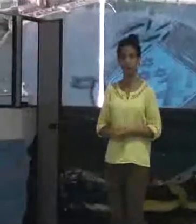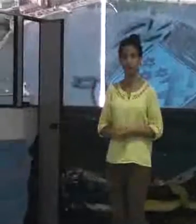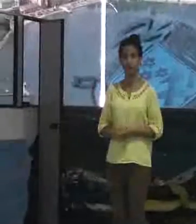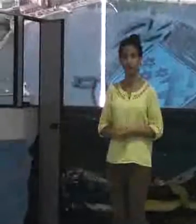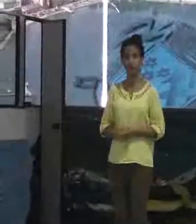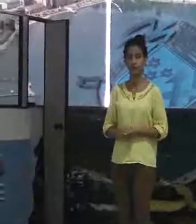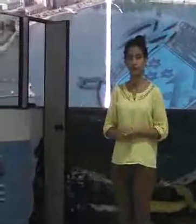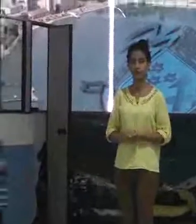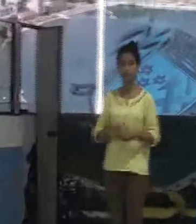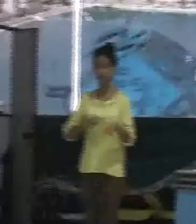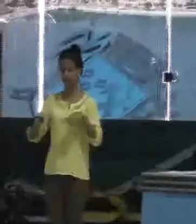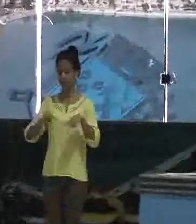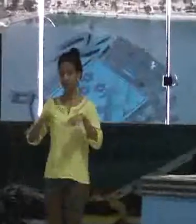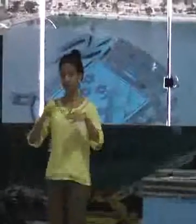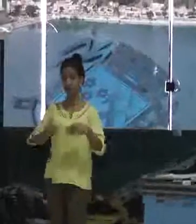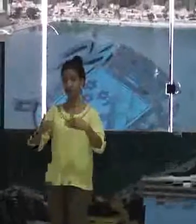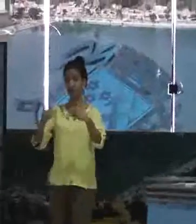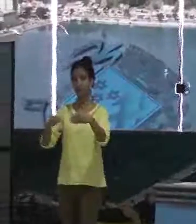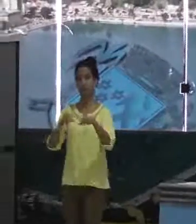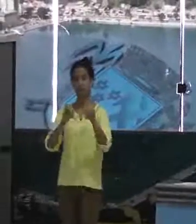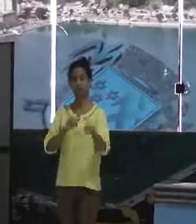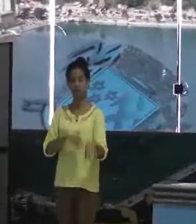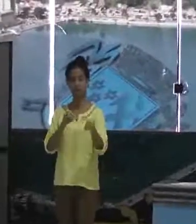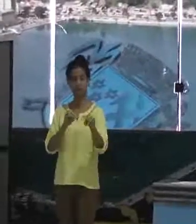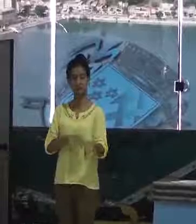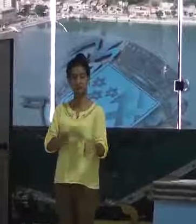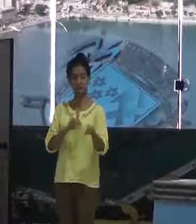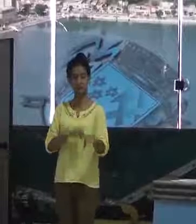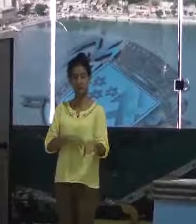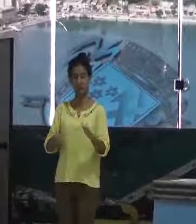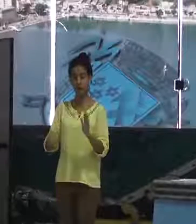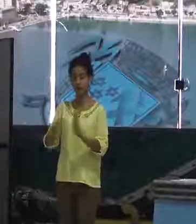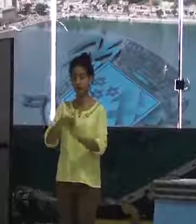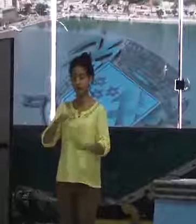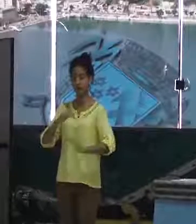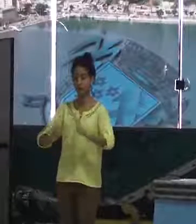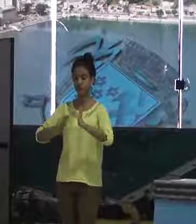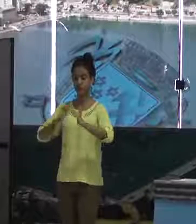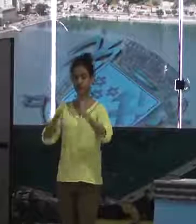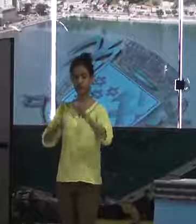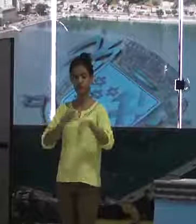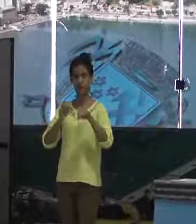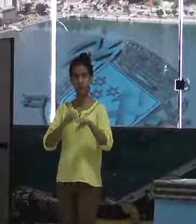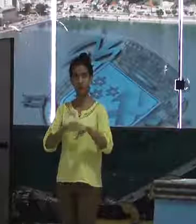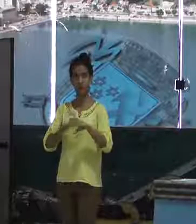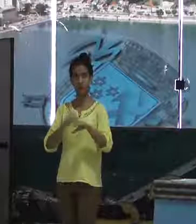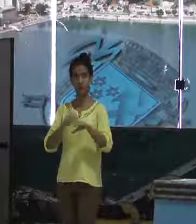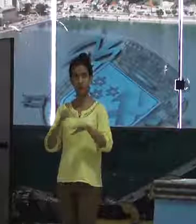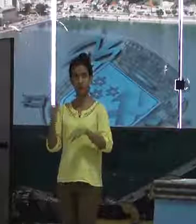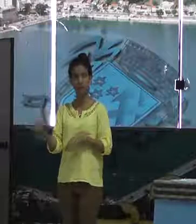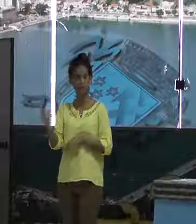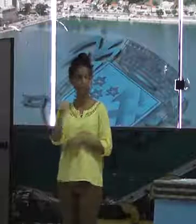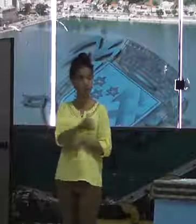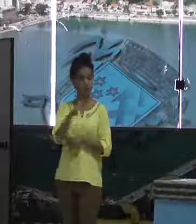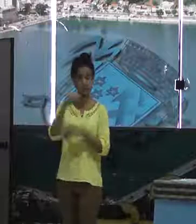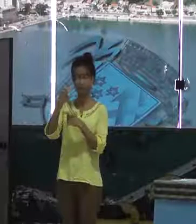Ministério da Educação, Fundo Nacional de Desenvolvimento da Educação. Comunicado